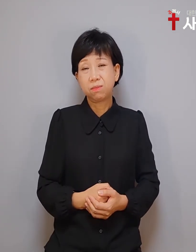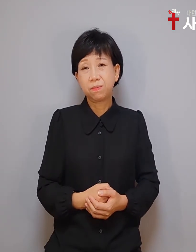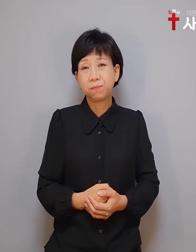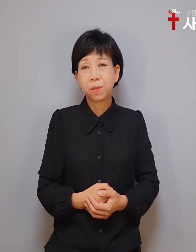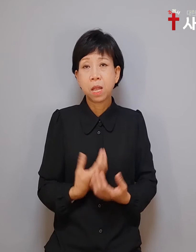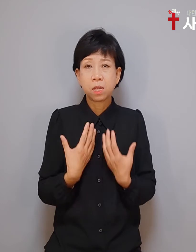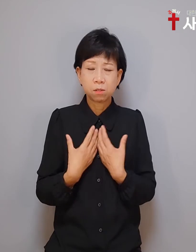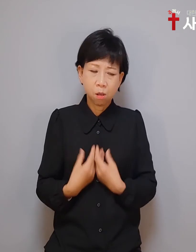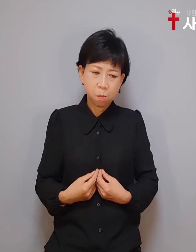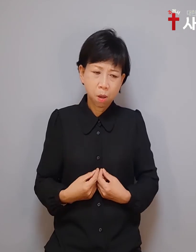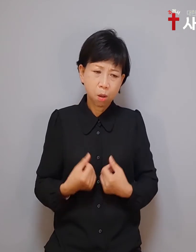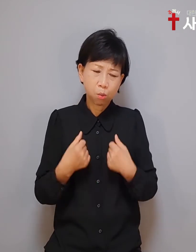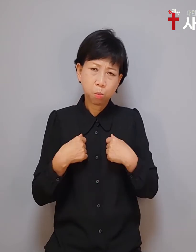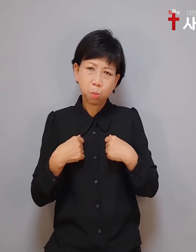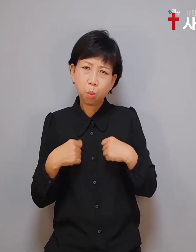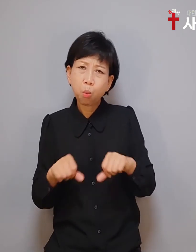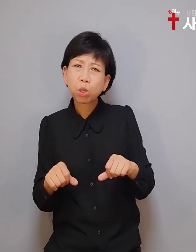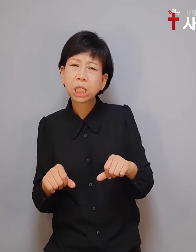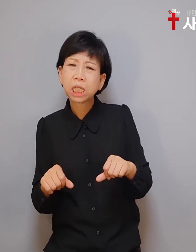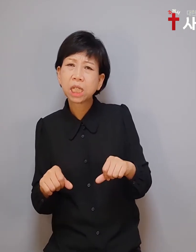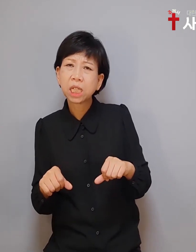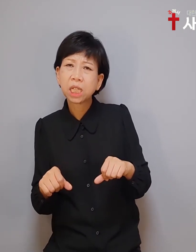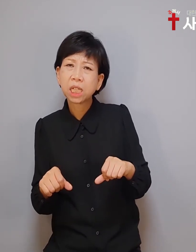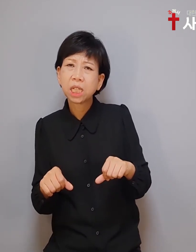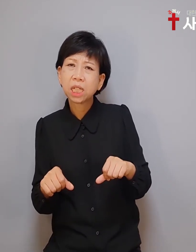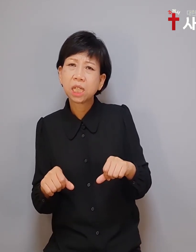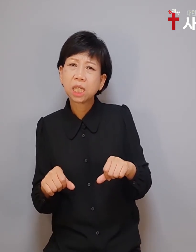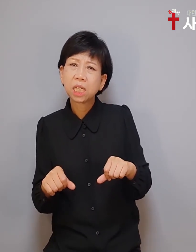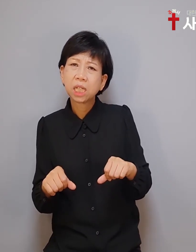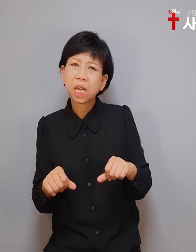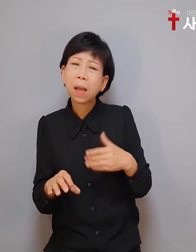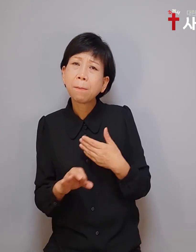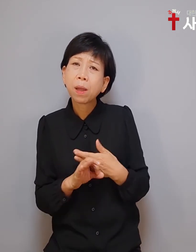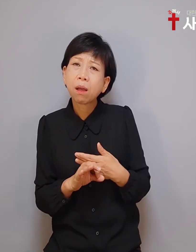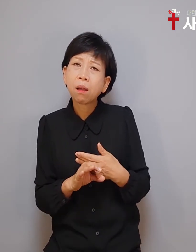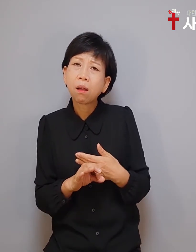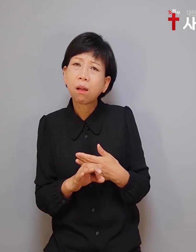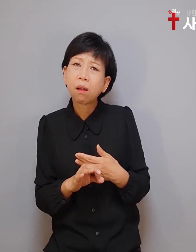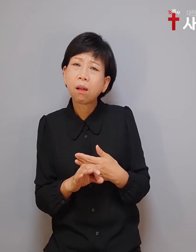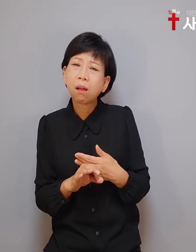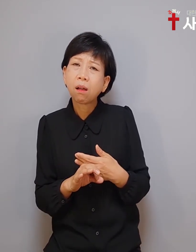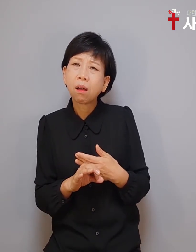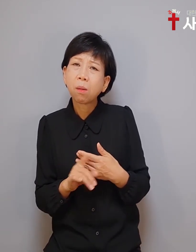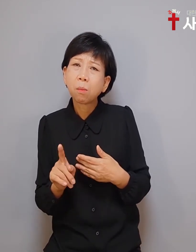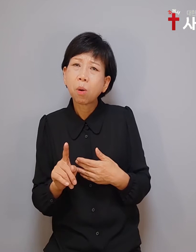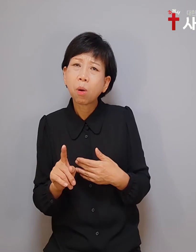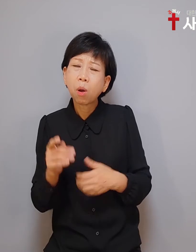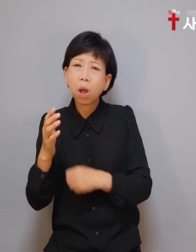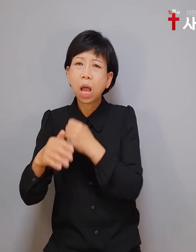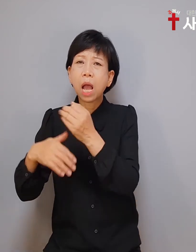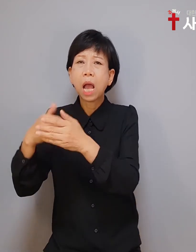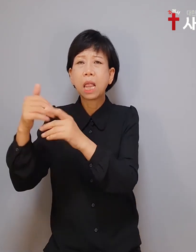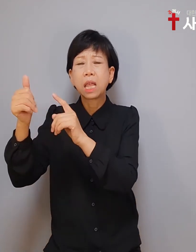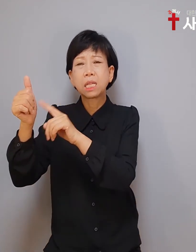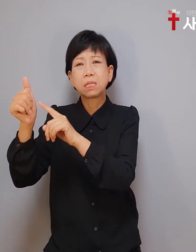포기해야, 절망까지 이르러야 하나님은 우리의 상황을 바꿔주실까요?